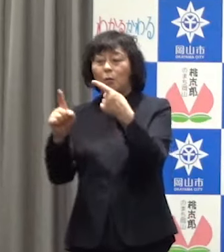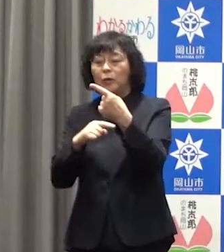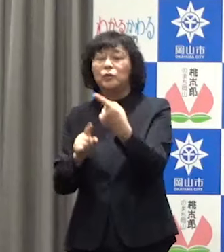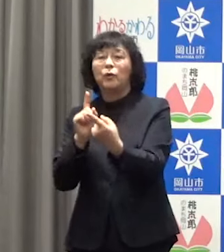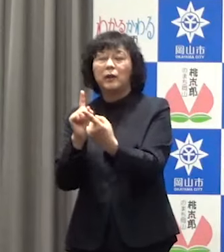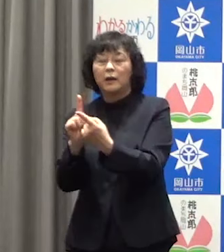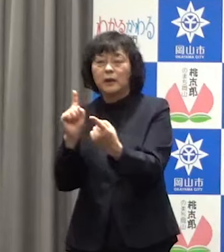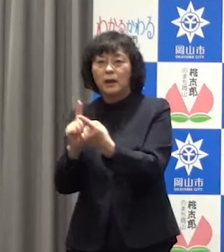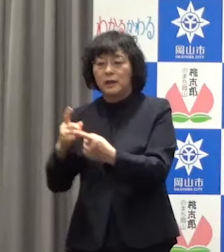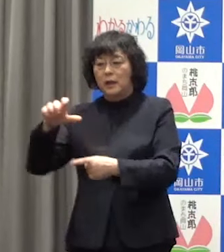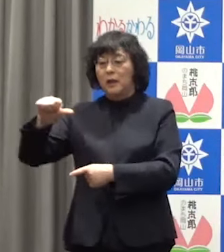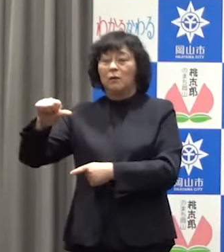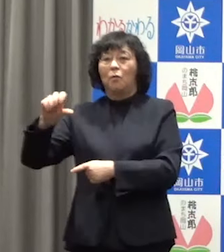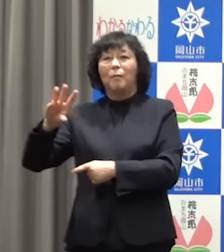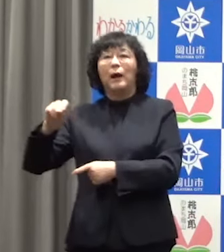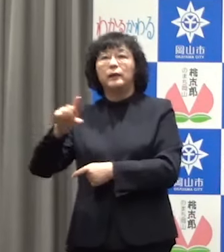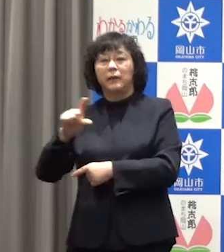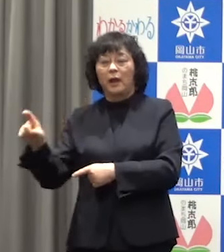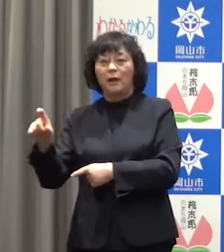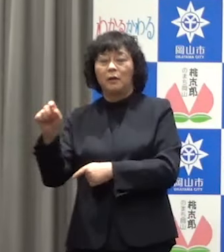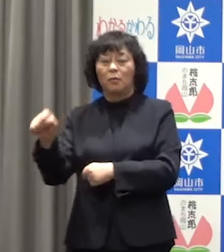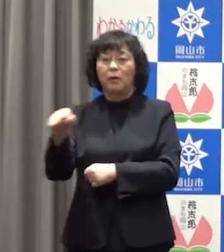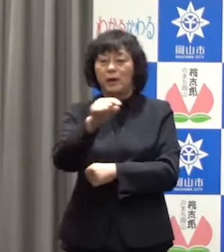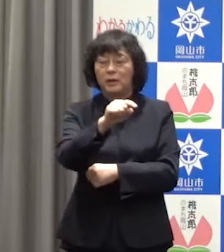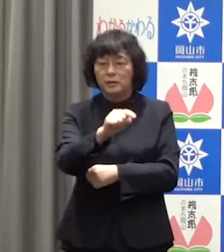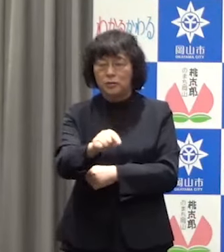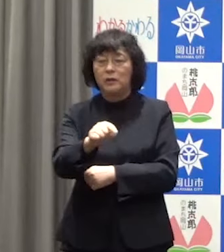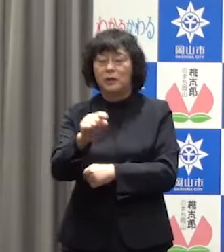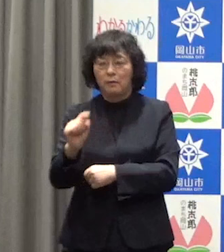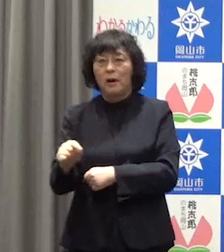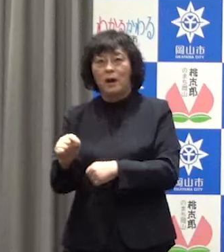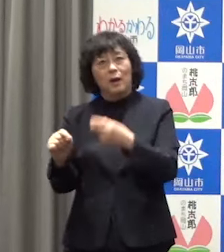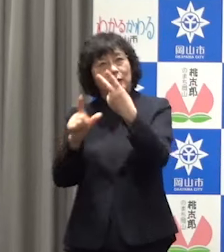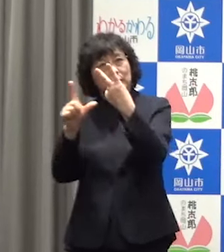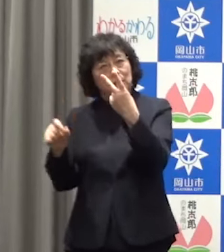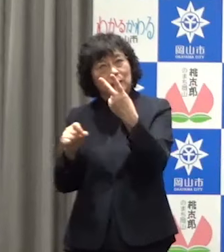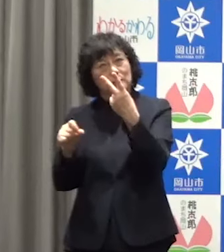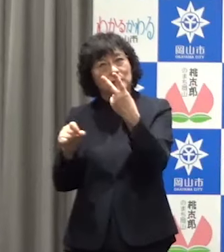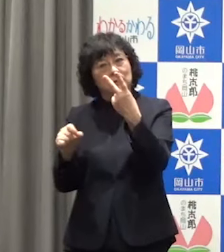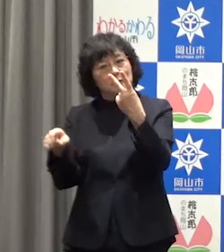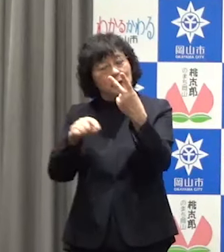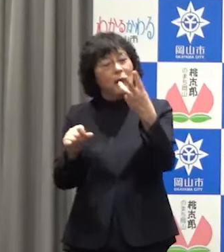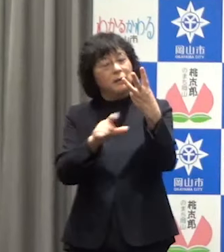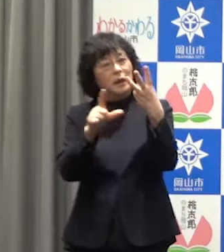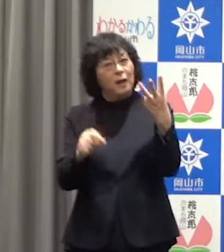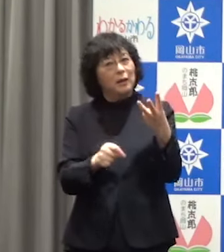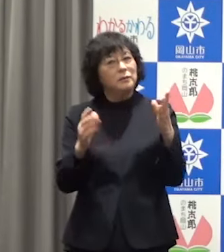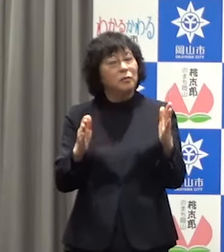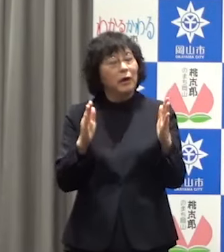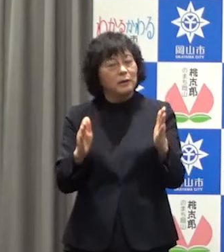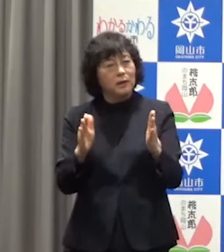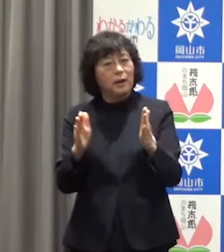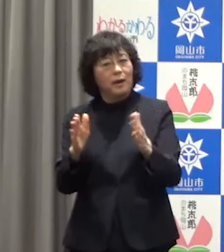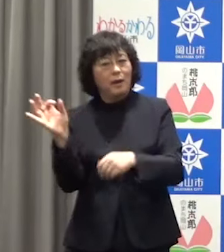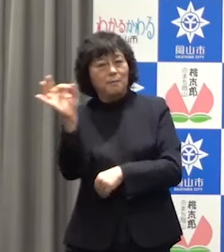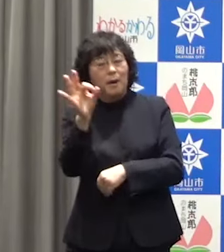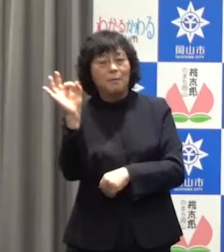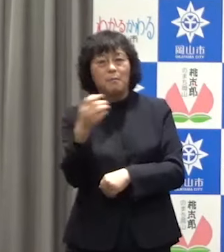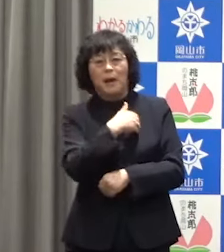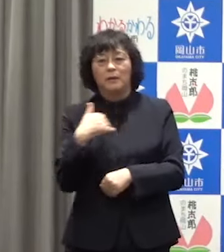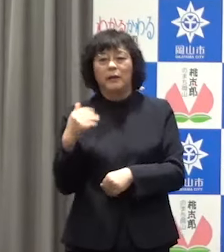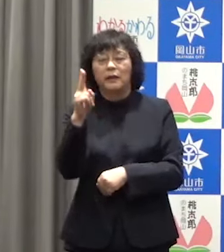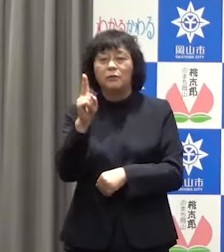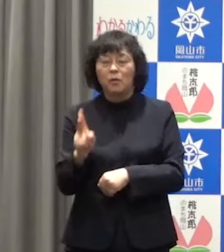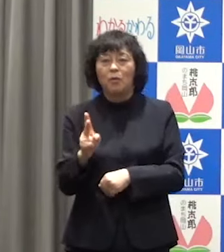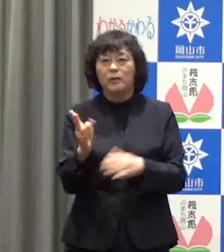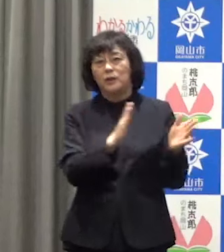については国通知で目安とされた2月から3月に支給できるよう予算化に向けた準備を進